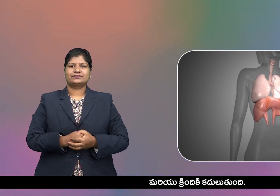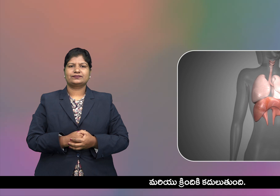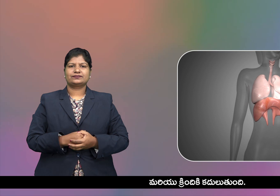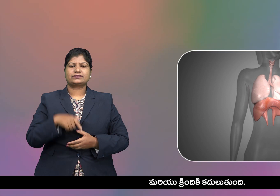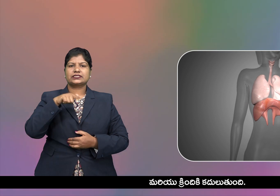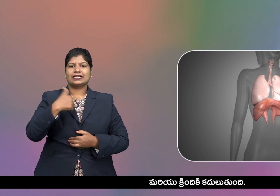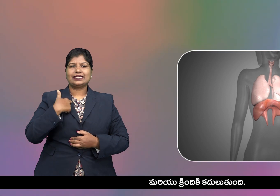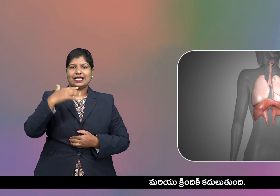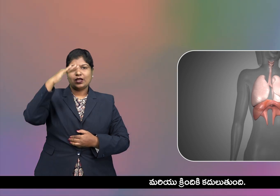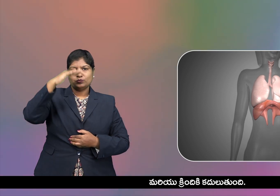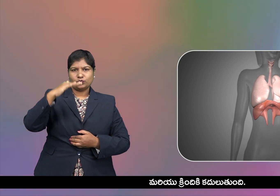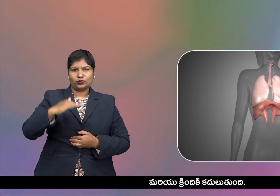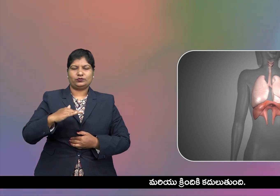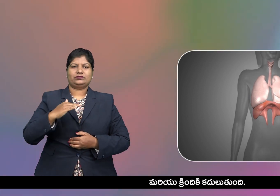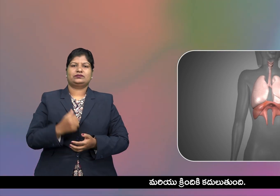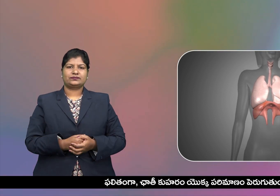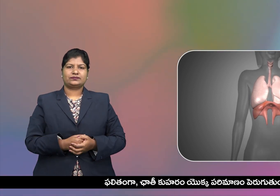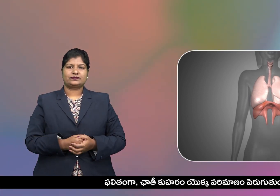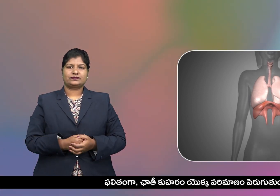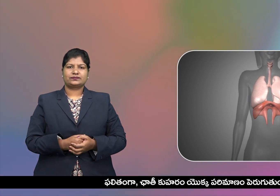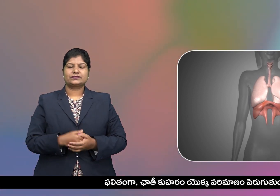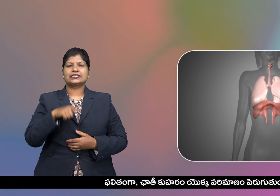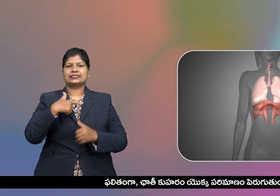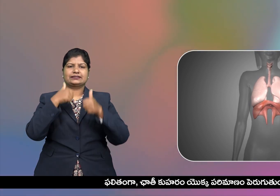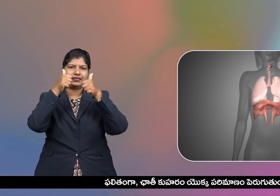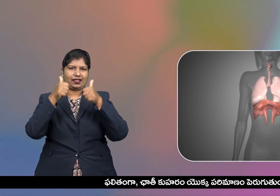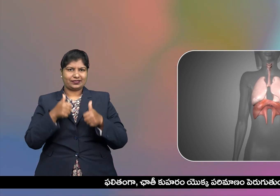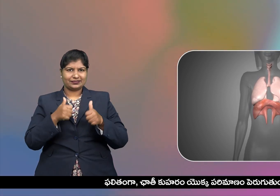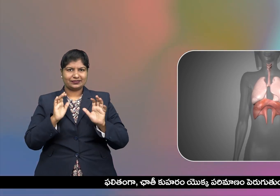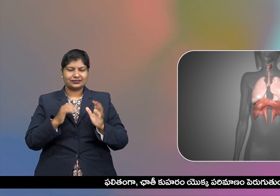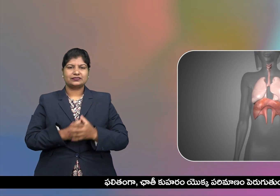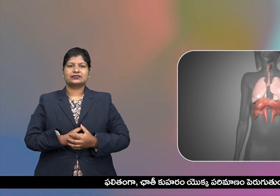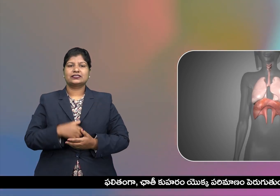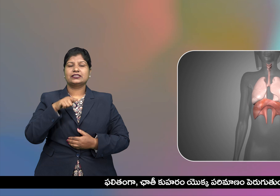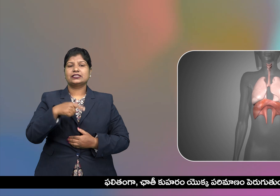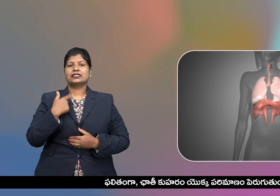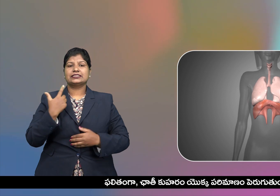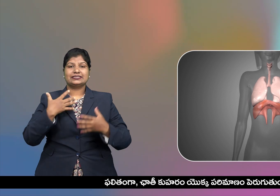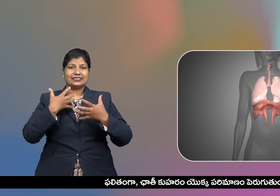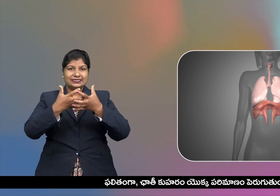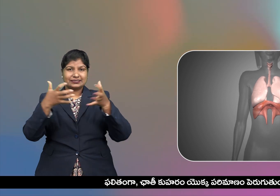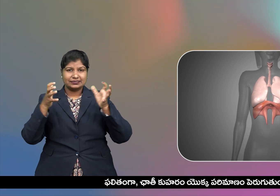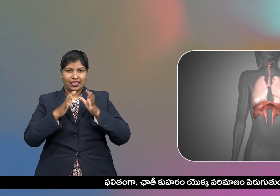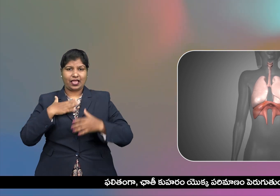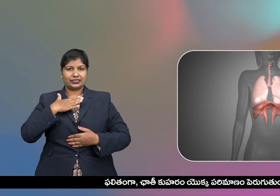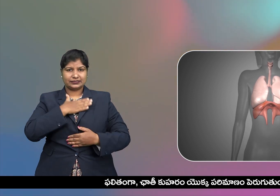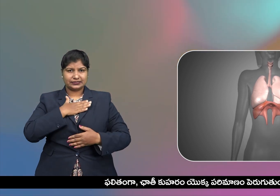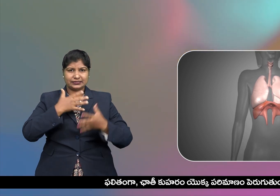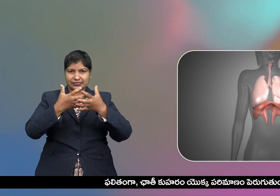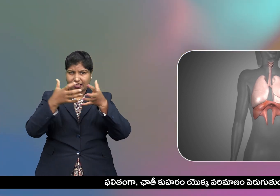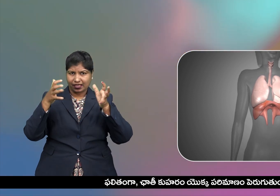మరియు క్రిందికి కదులుతుంది. ఫలితంగా ఛాతీ కుహరం యొక్క పరిమాణం